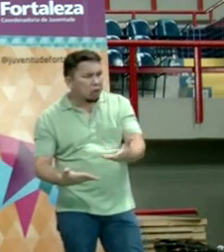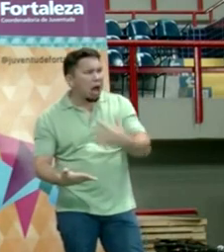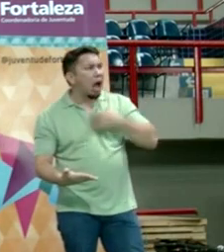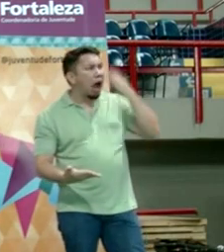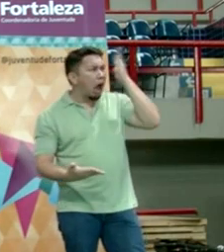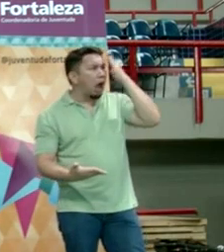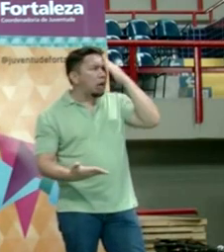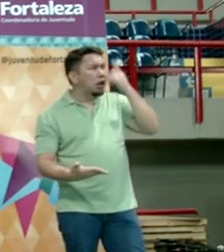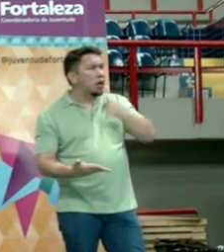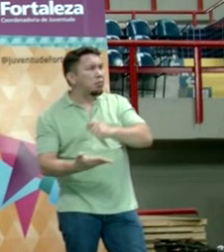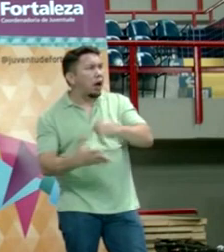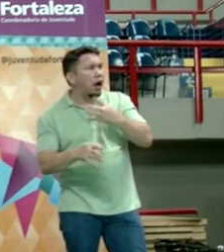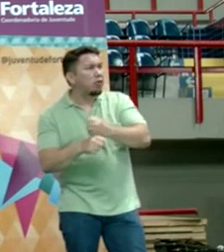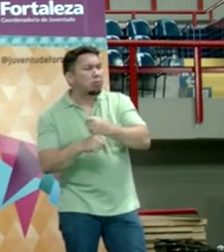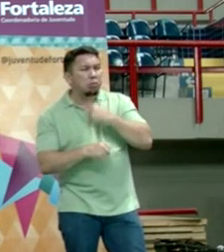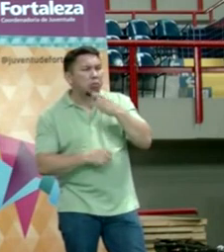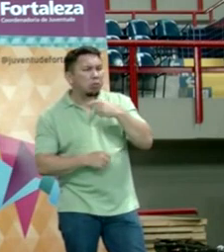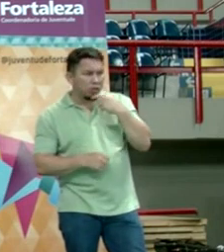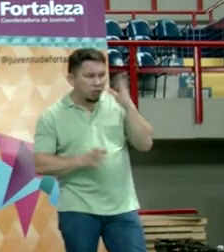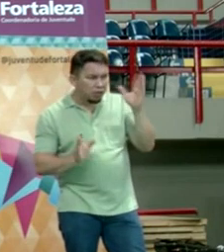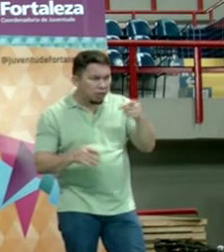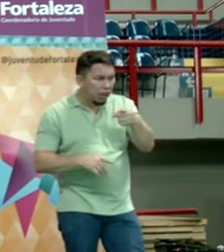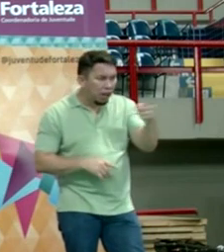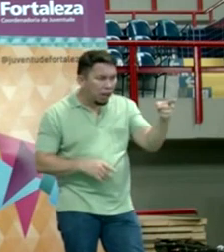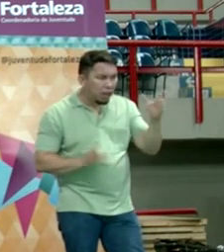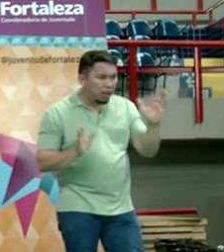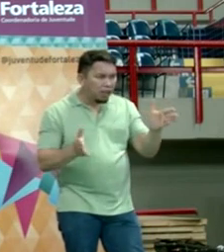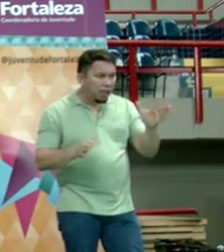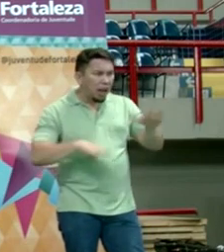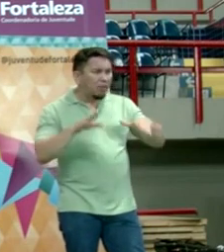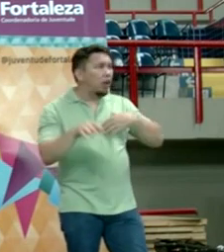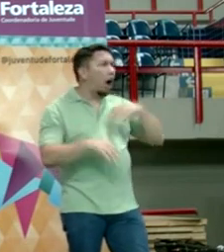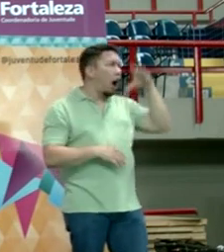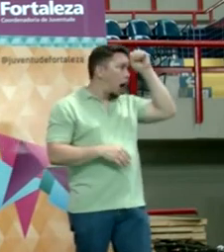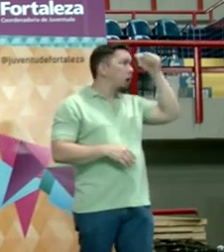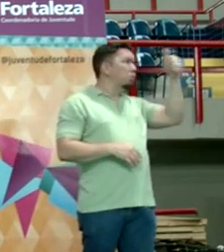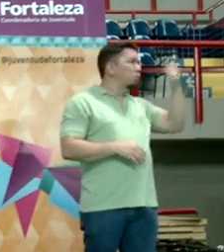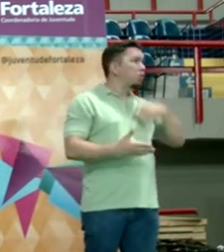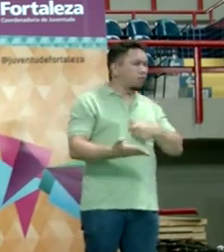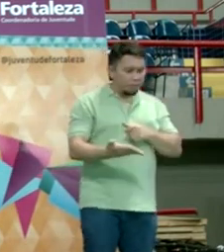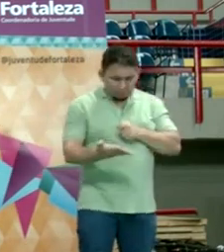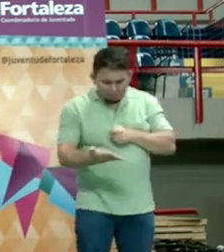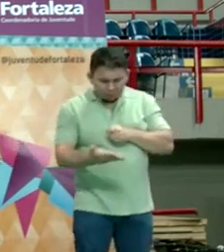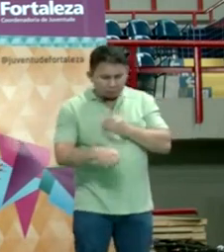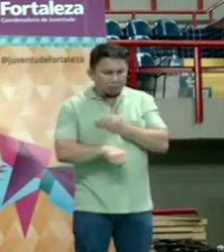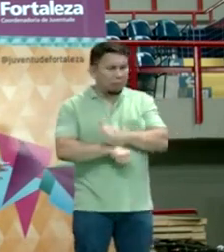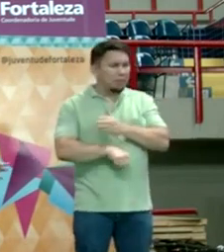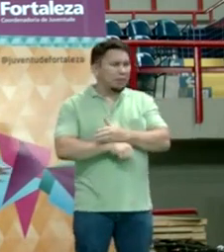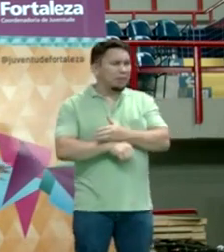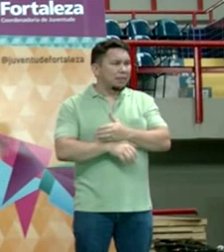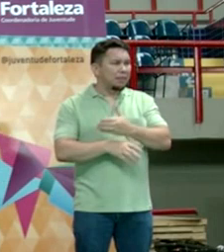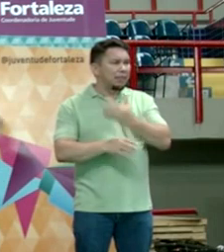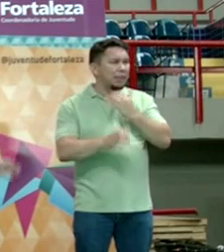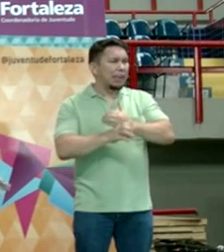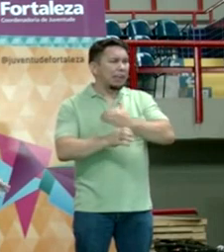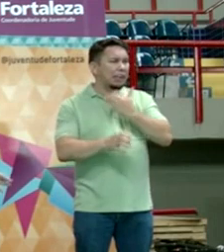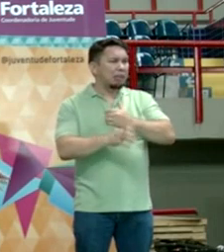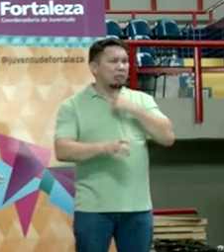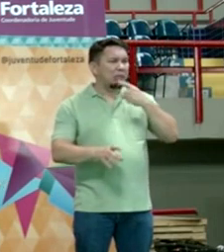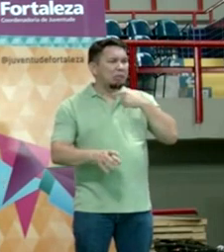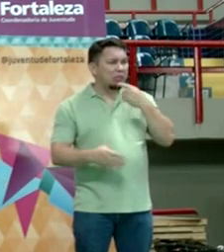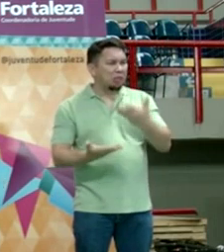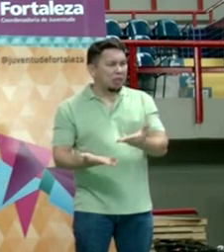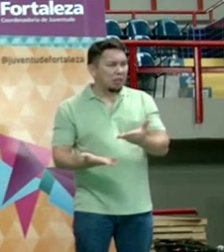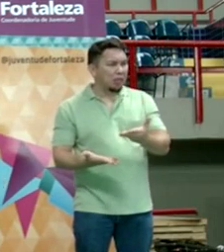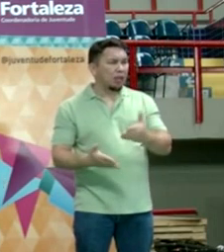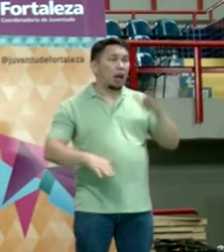Já aconteceu com vocês isso? De vez em quando, né? Olha, ou quase sempre. Mas às